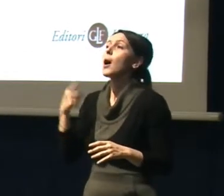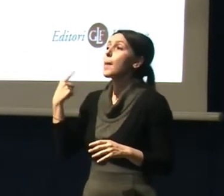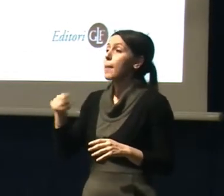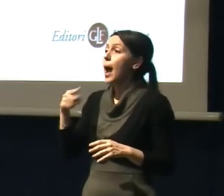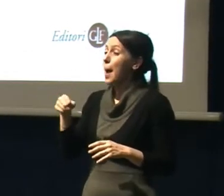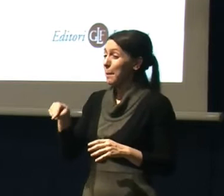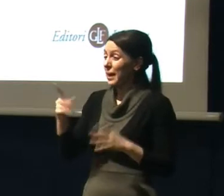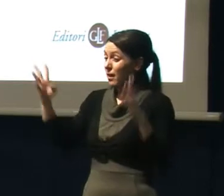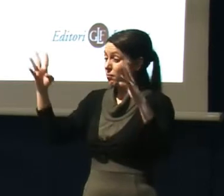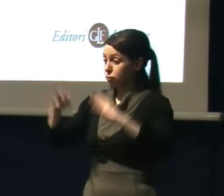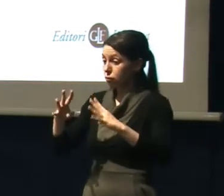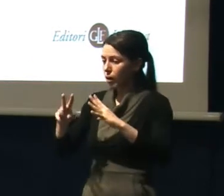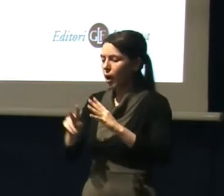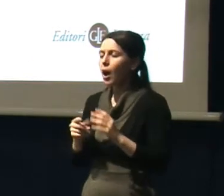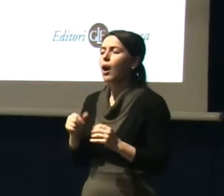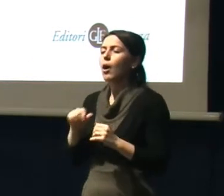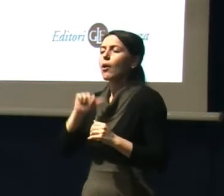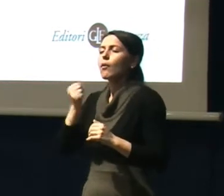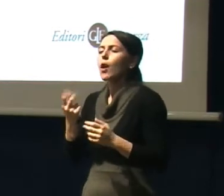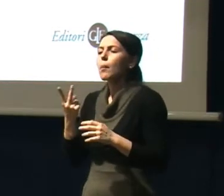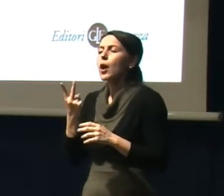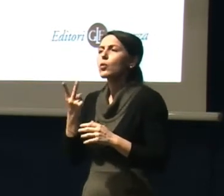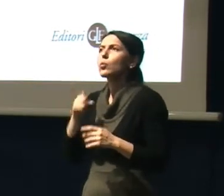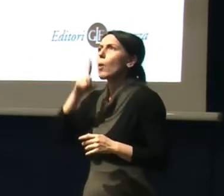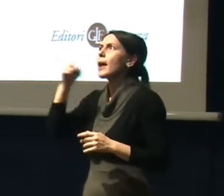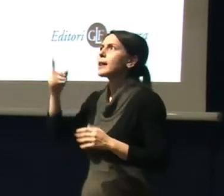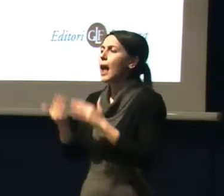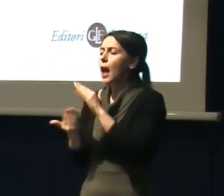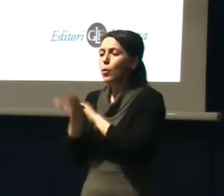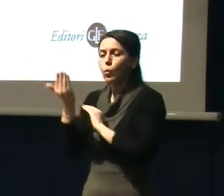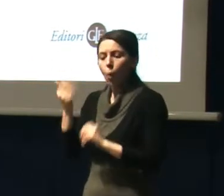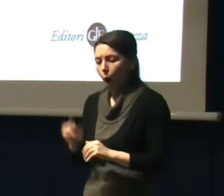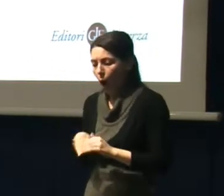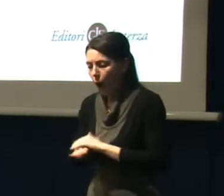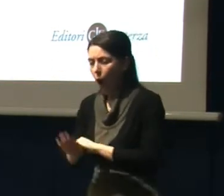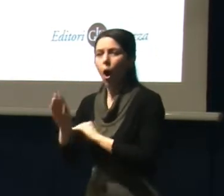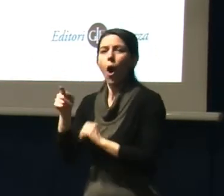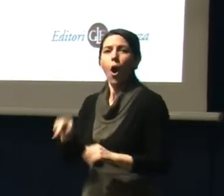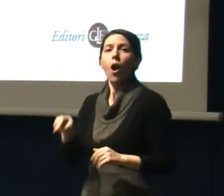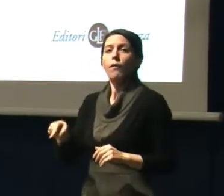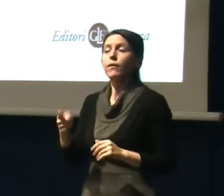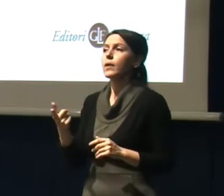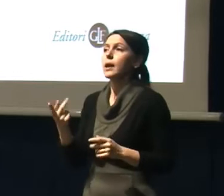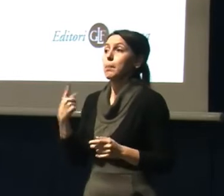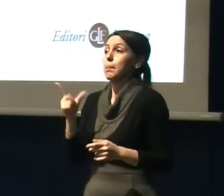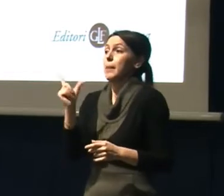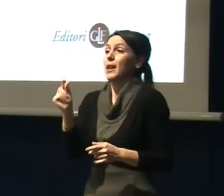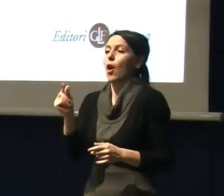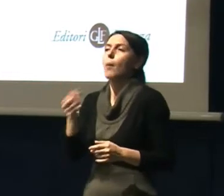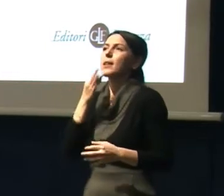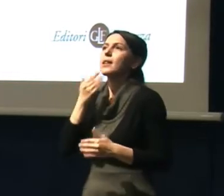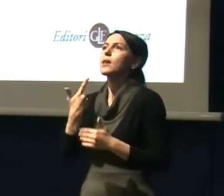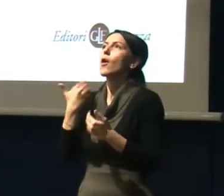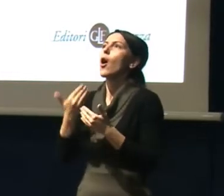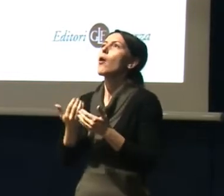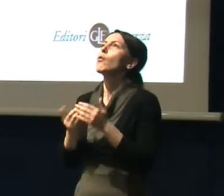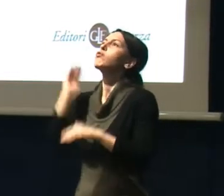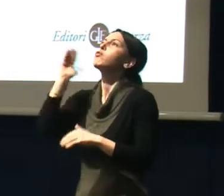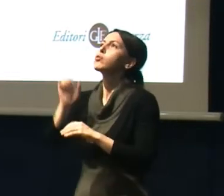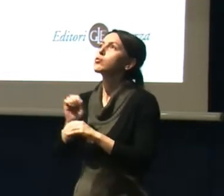divinità che costruiranno poi il nuovo avvenire ecco questa nuova coppia nel mio libro non c'è perché diciamo si fa fatica a